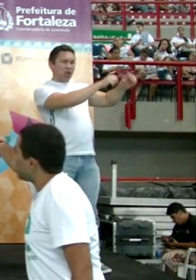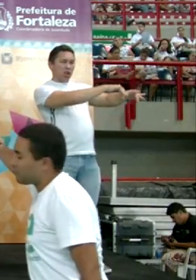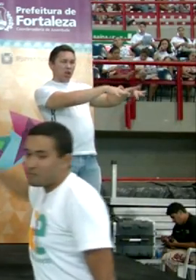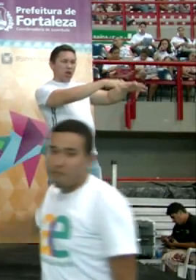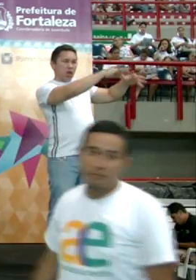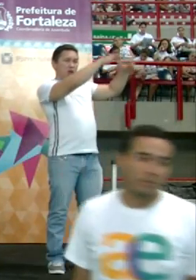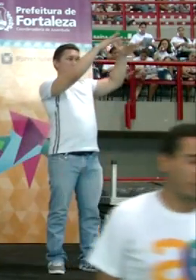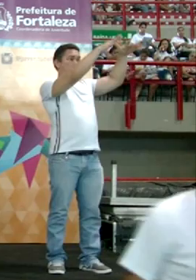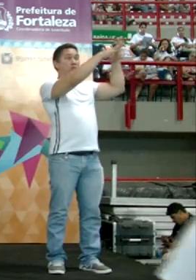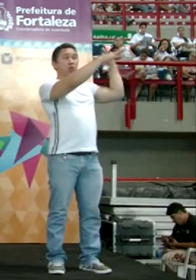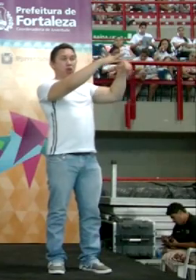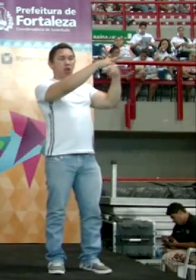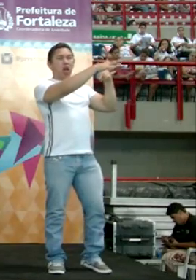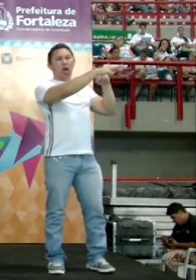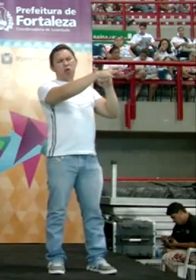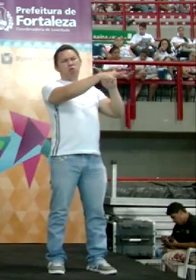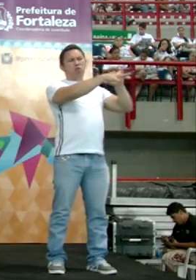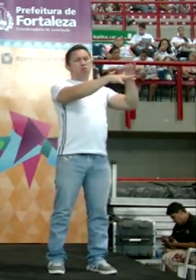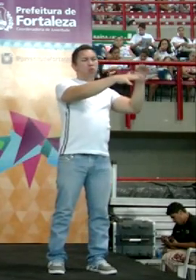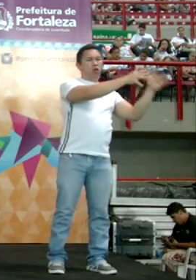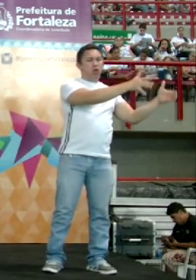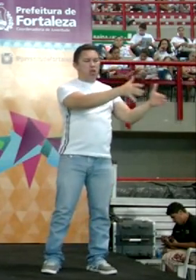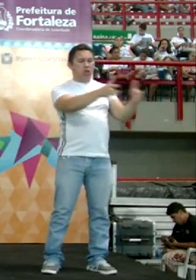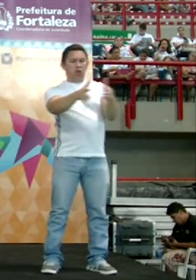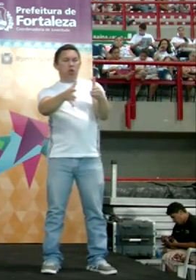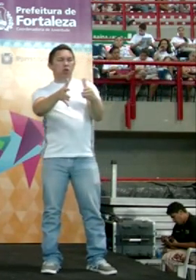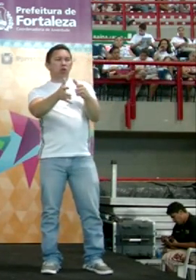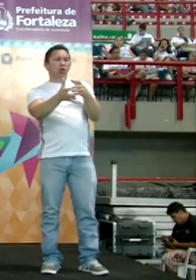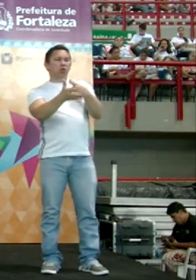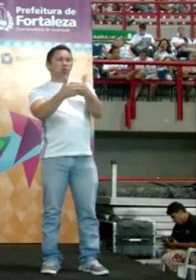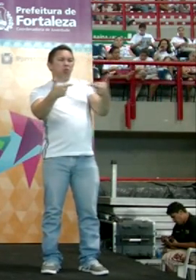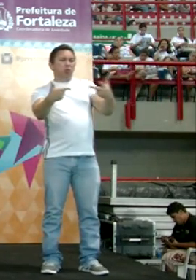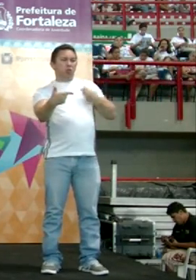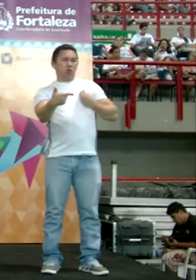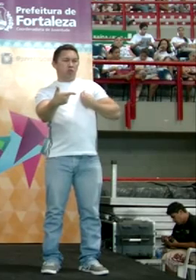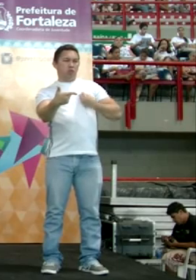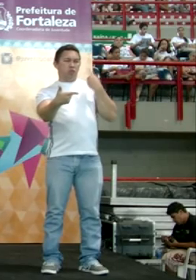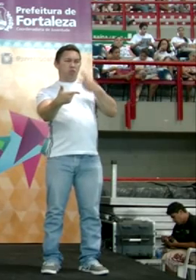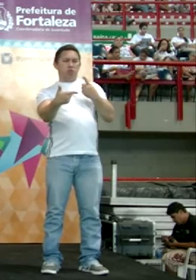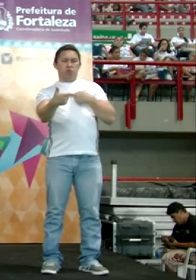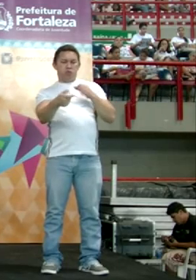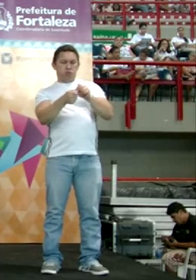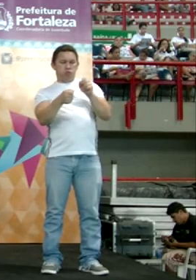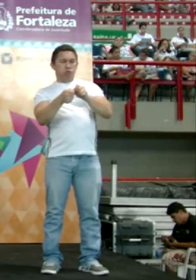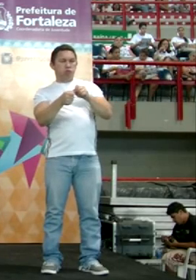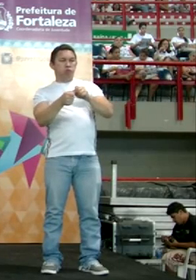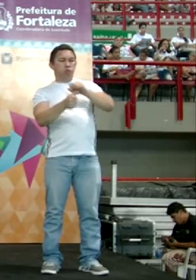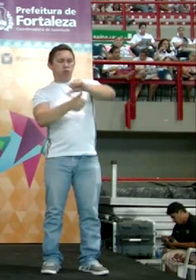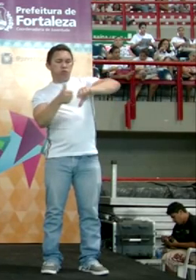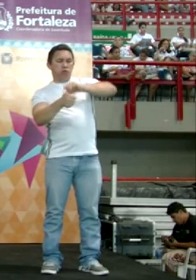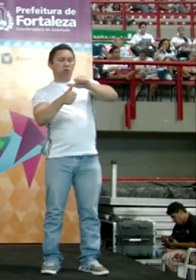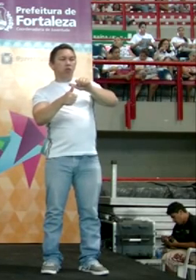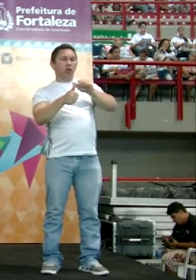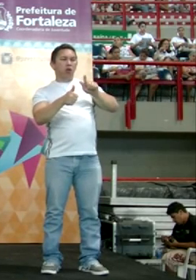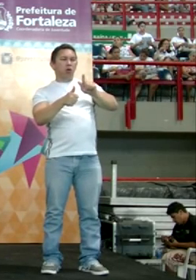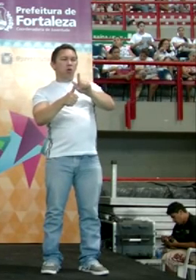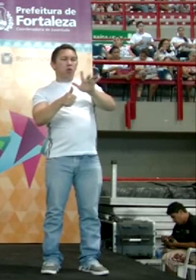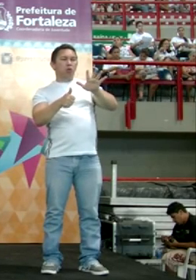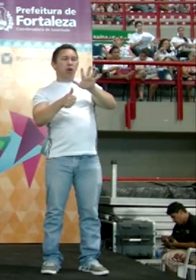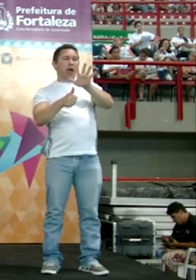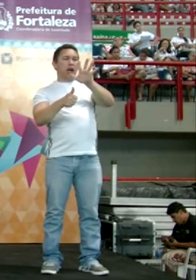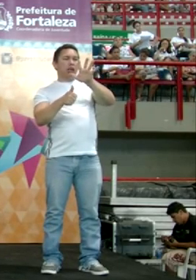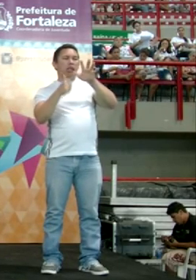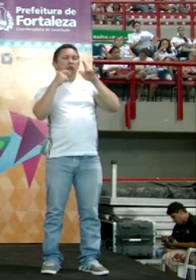se separar o lixo orgânico e a partir da decomposição desse material orgânico, produzir gás natural que vai ser usado